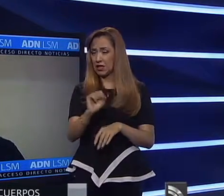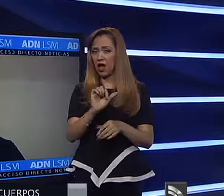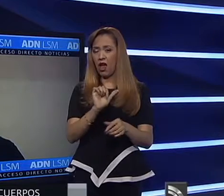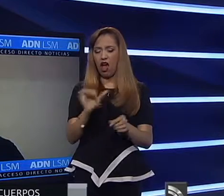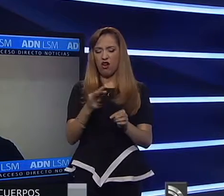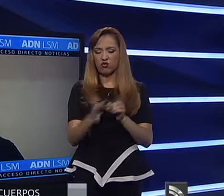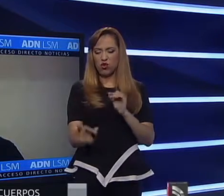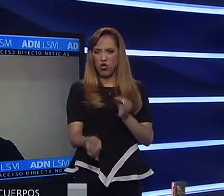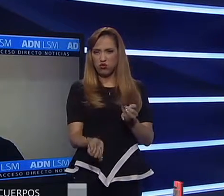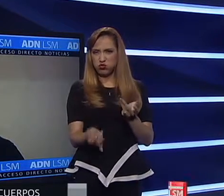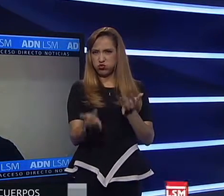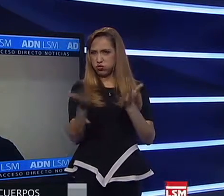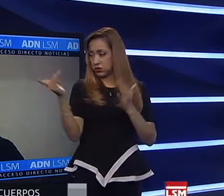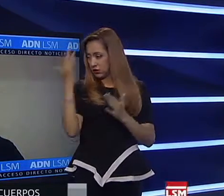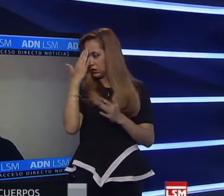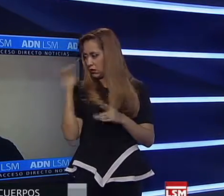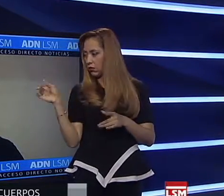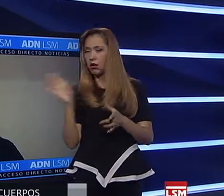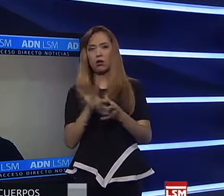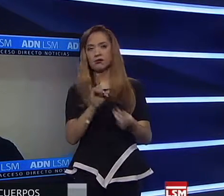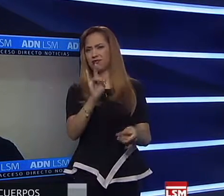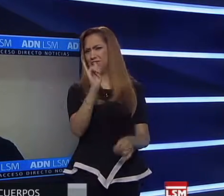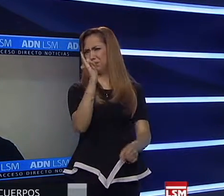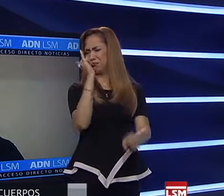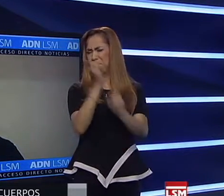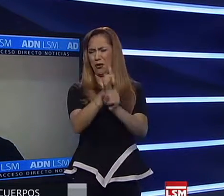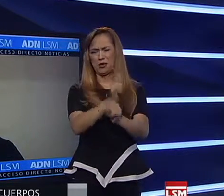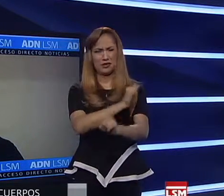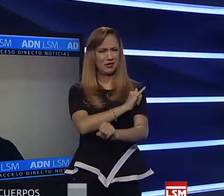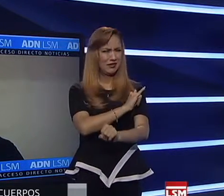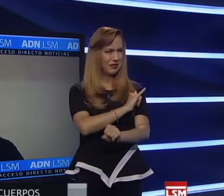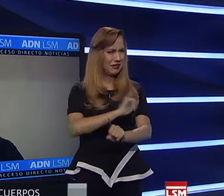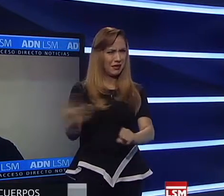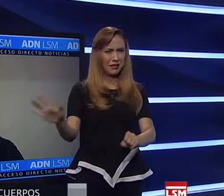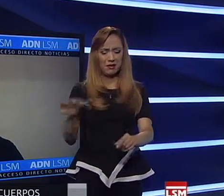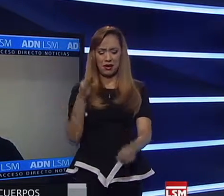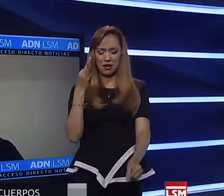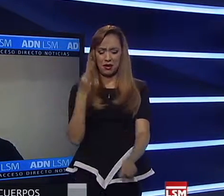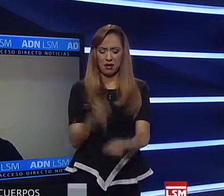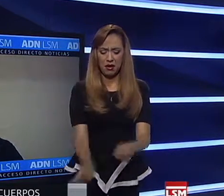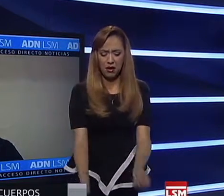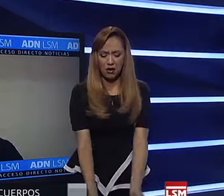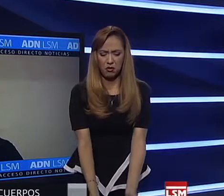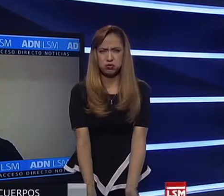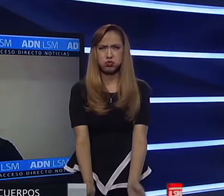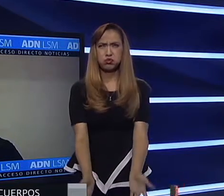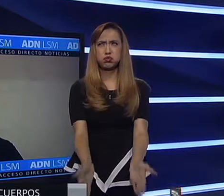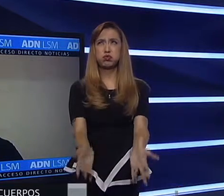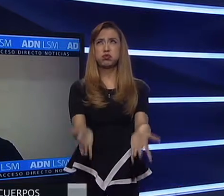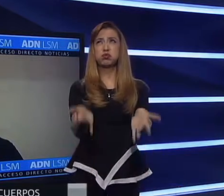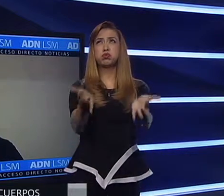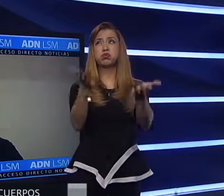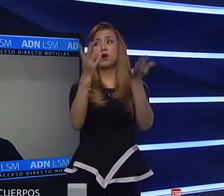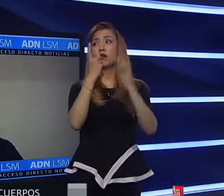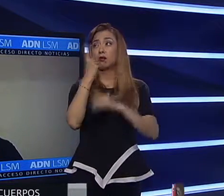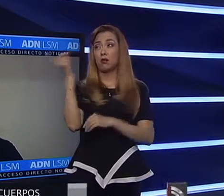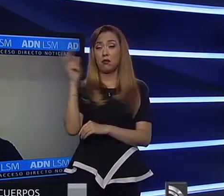quien concluyó la imposibilidad científica de que en una pira humana, en las condiciones que sostiene la PGR y en